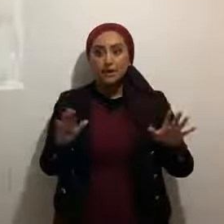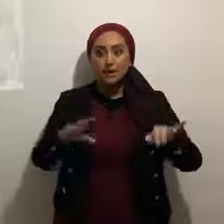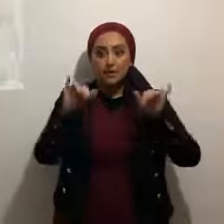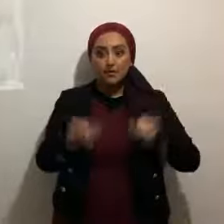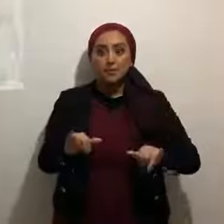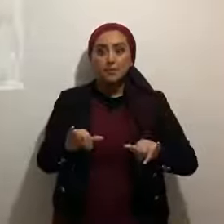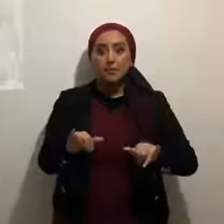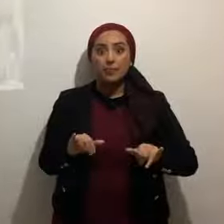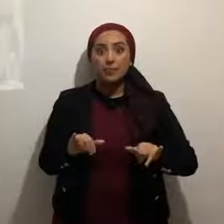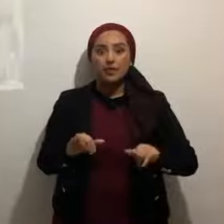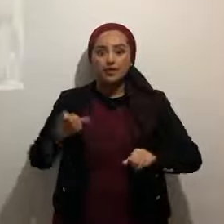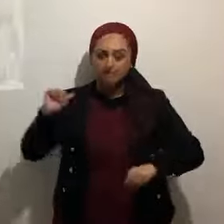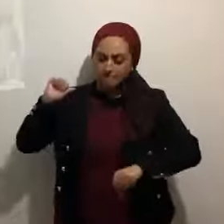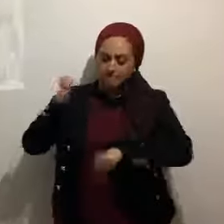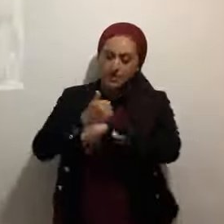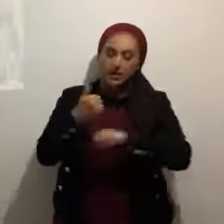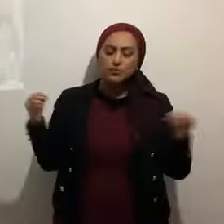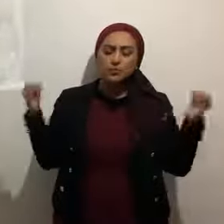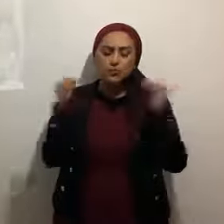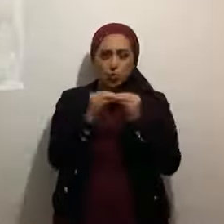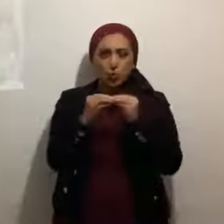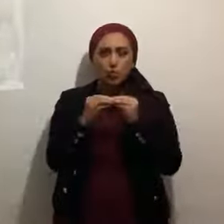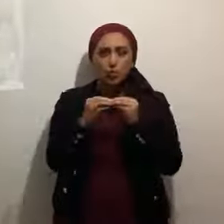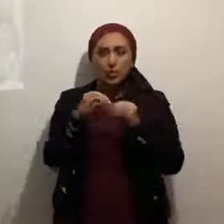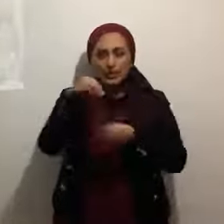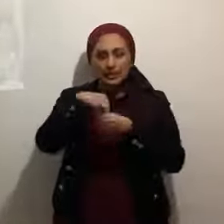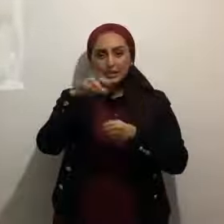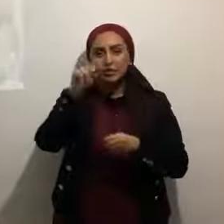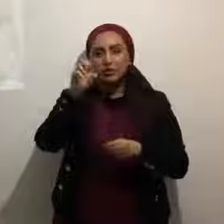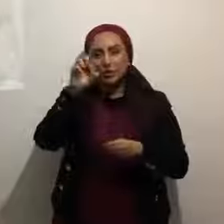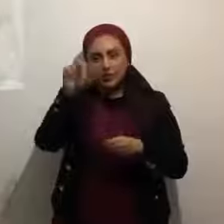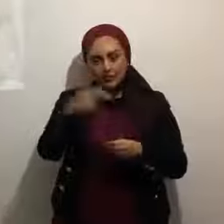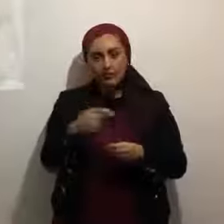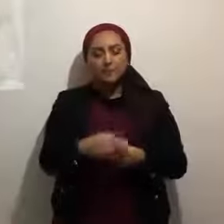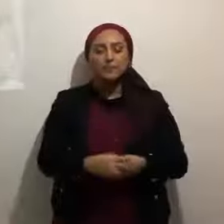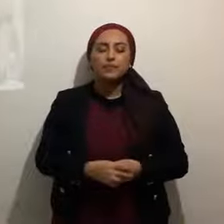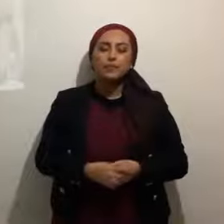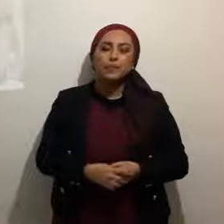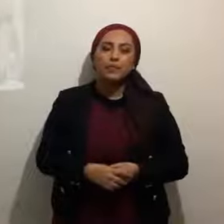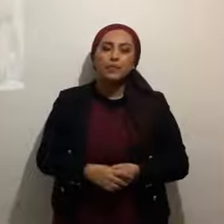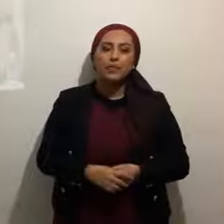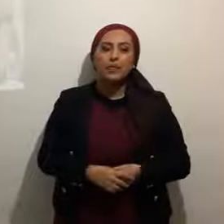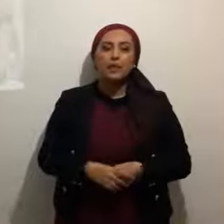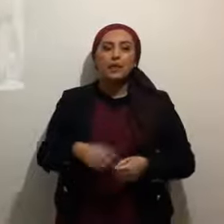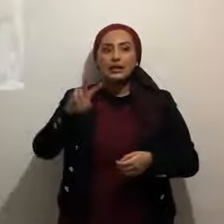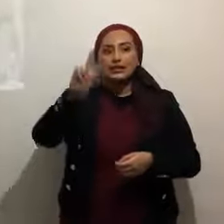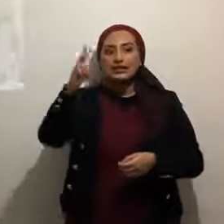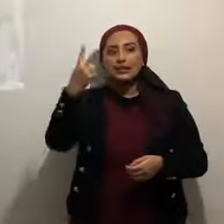eso, afírmate aún más en la Torah de Yahshua. Vamos a 2 de Timoteo, por